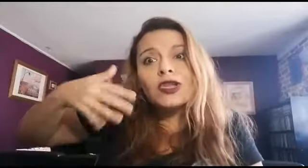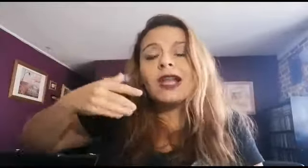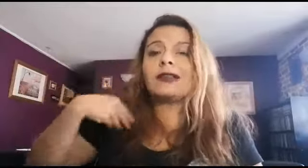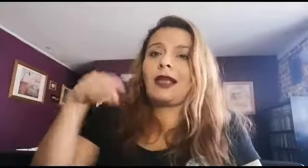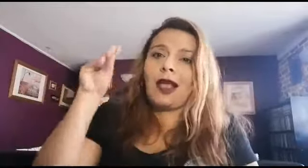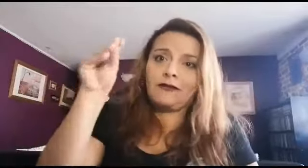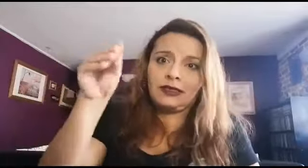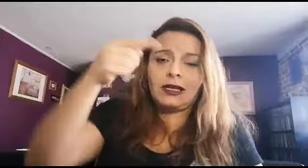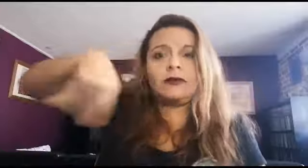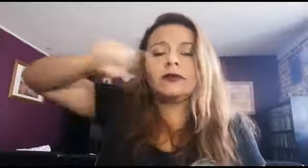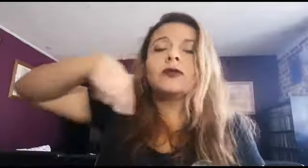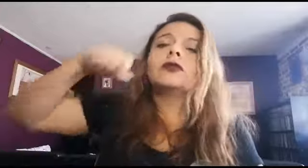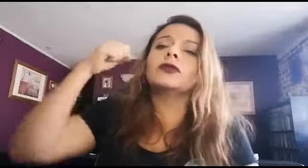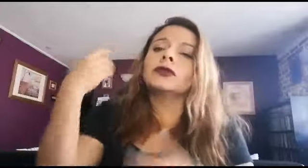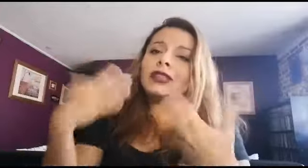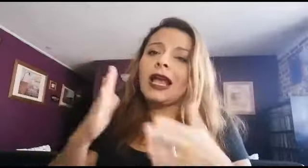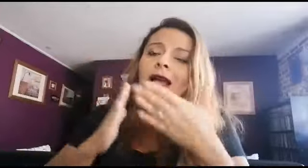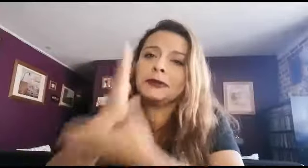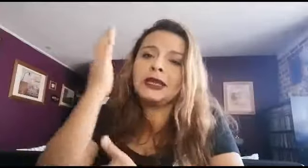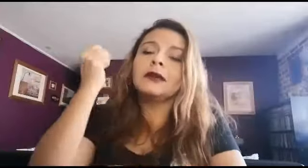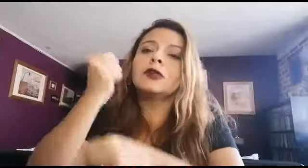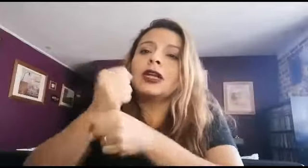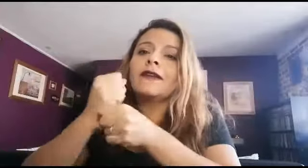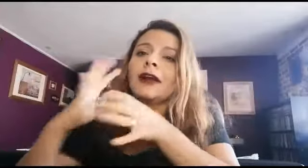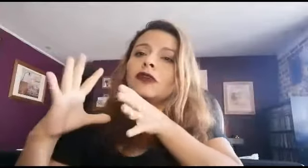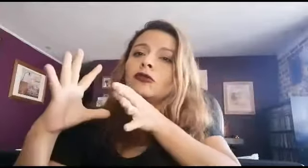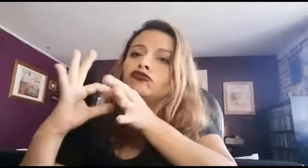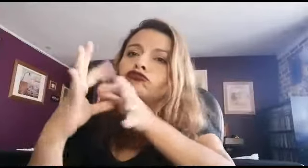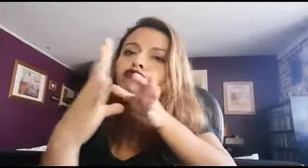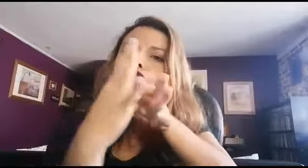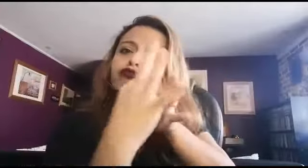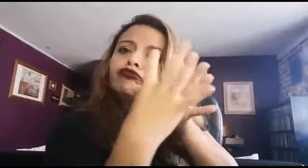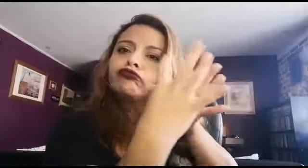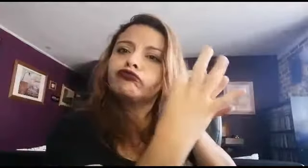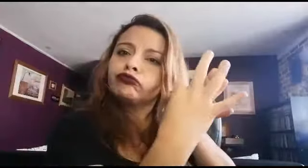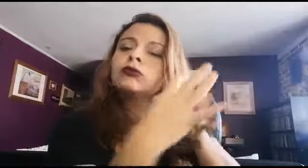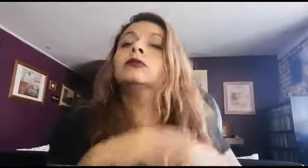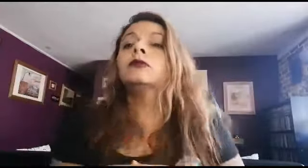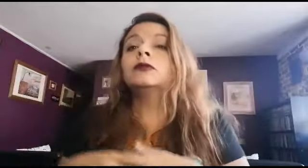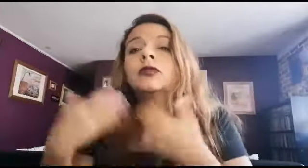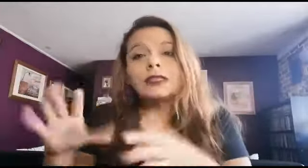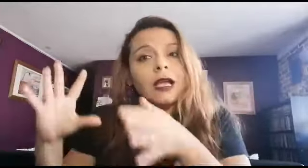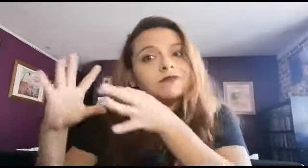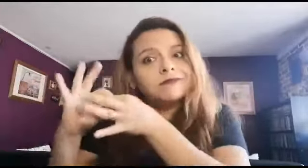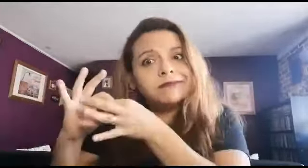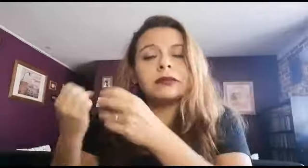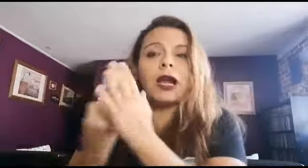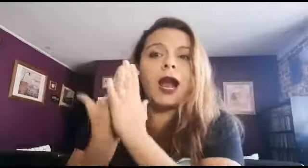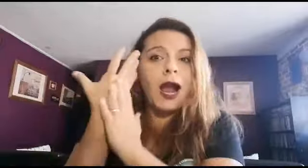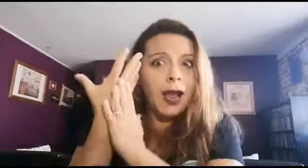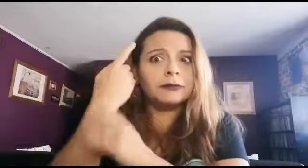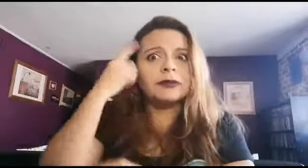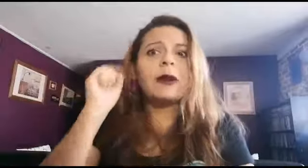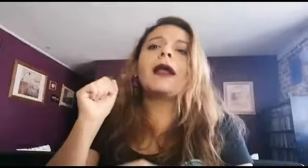viviendo las mujeres forzadas nosotros ya empezamos a trabajar entonces en conjunto con